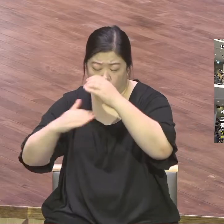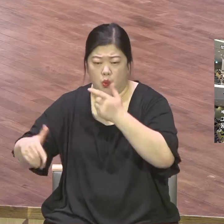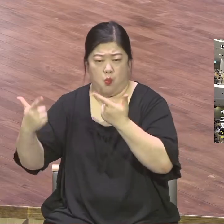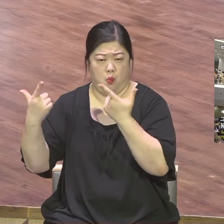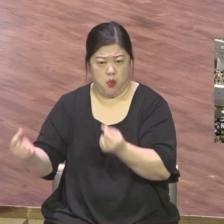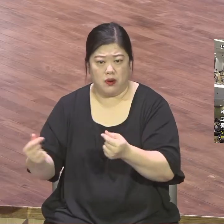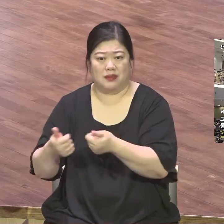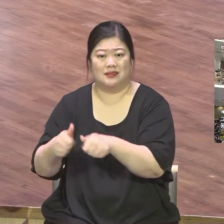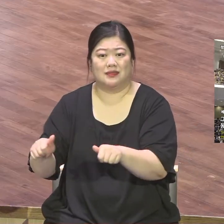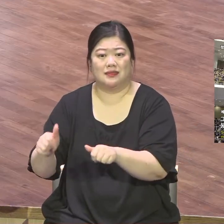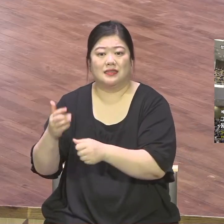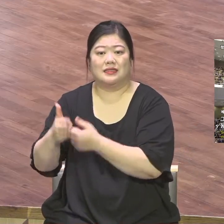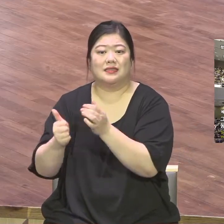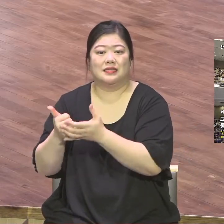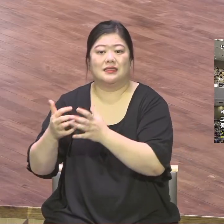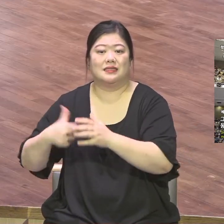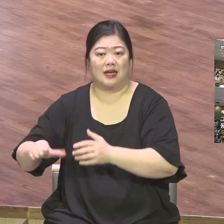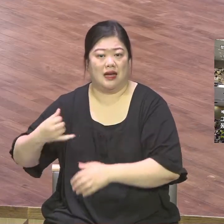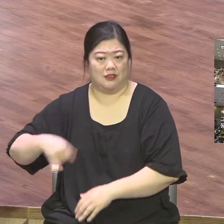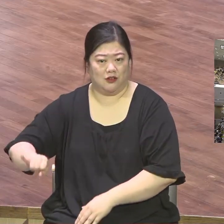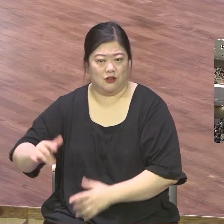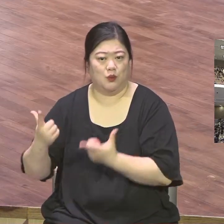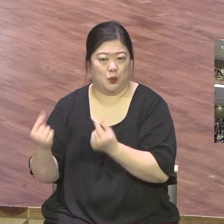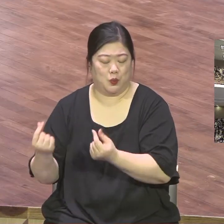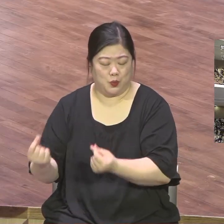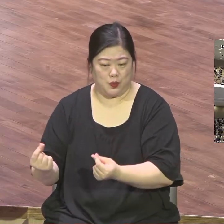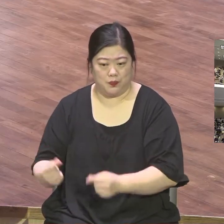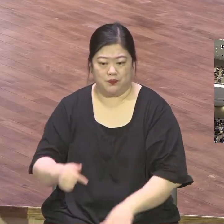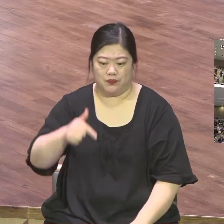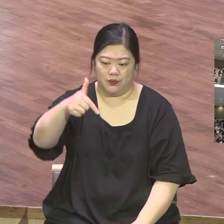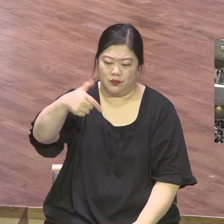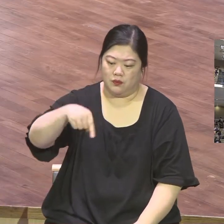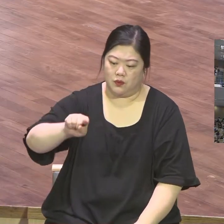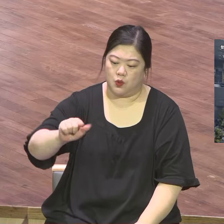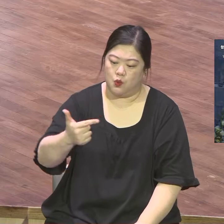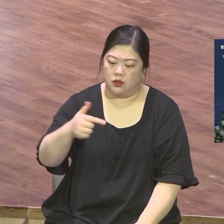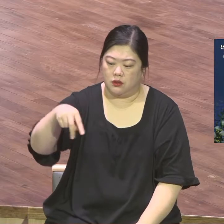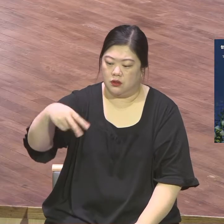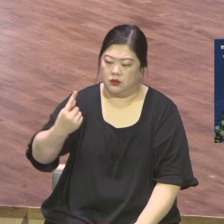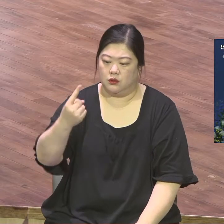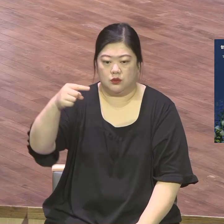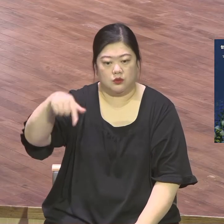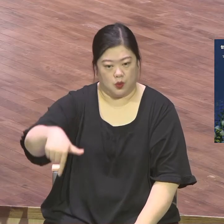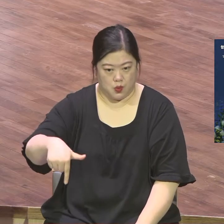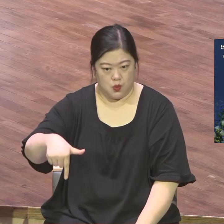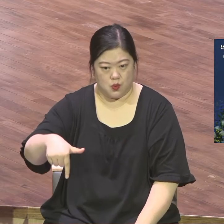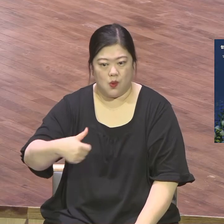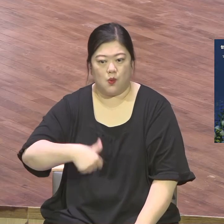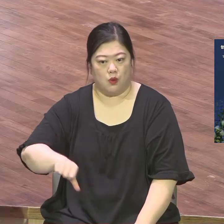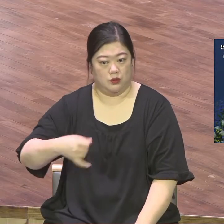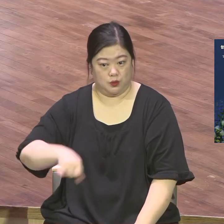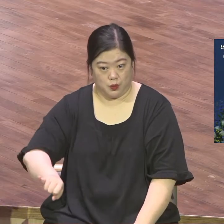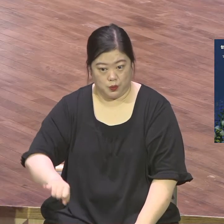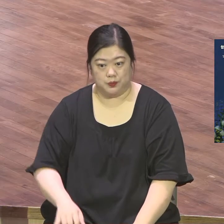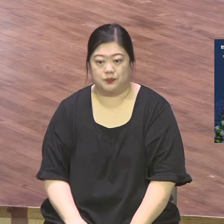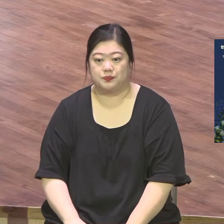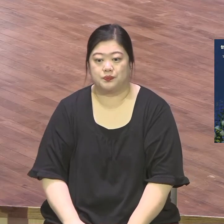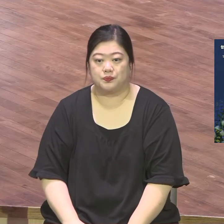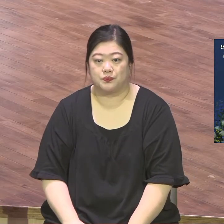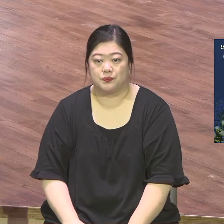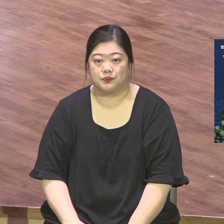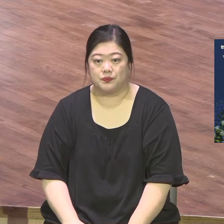시민이요 하나님의 권속이라. 하나님의 권속이라. 지난 시간 말씀을 통해서 사도